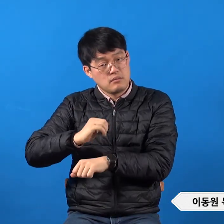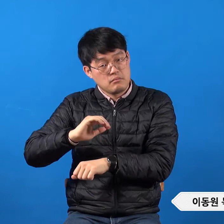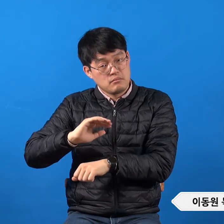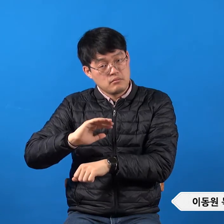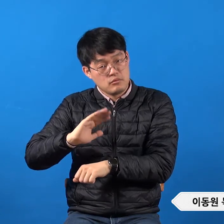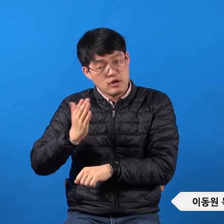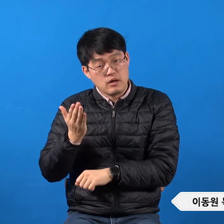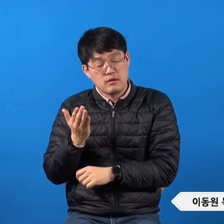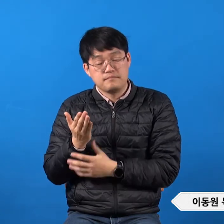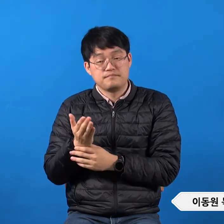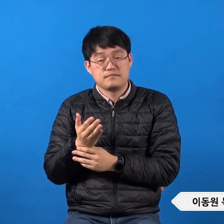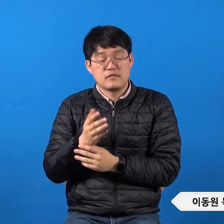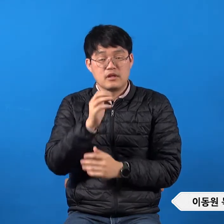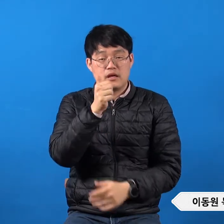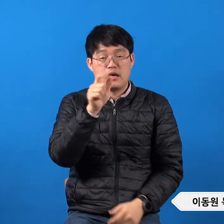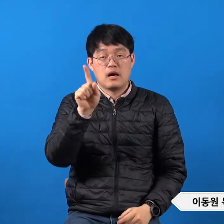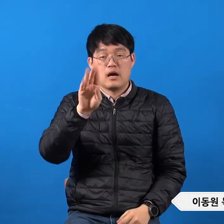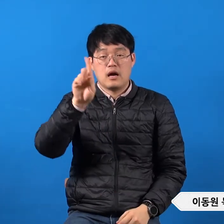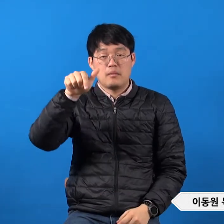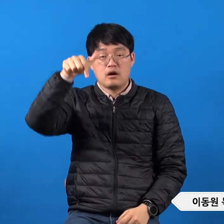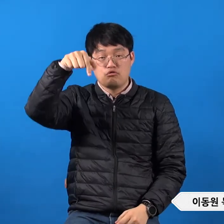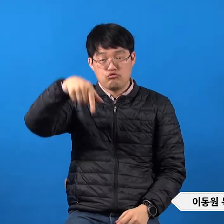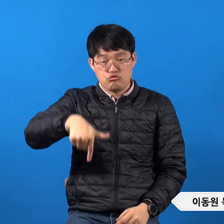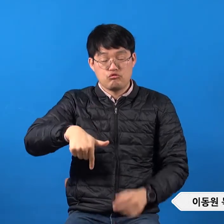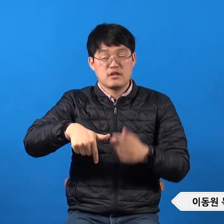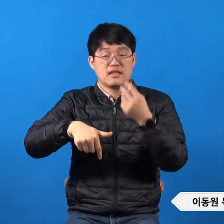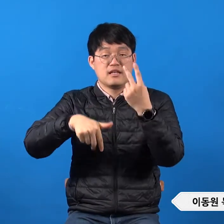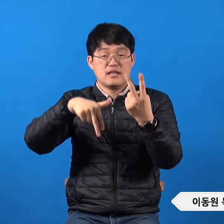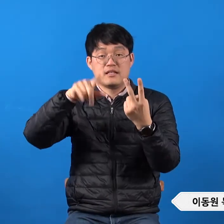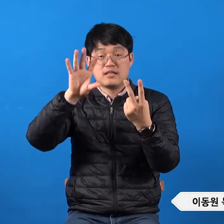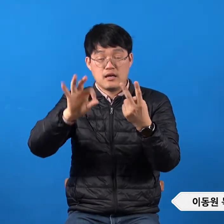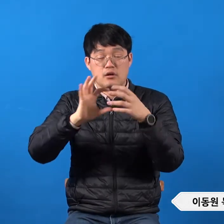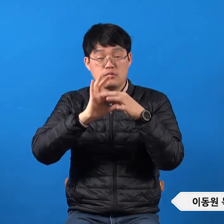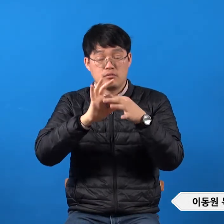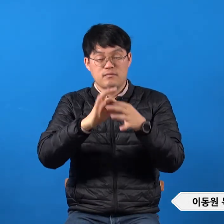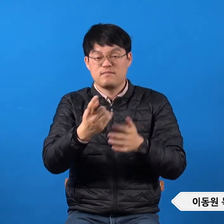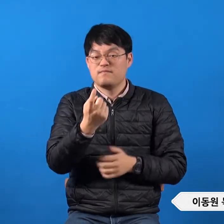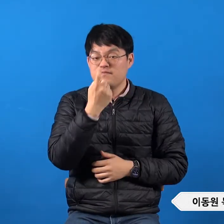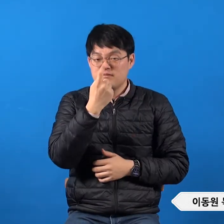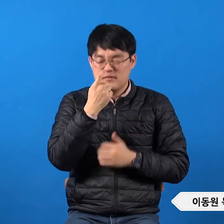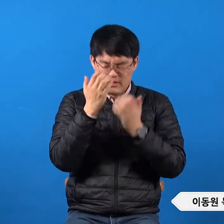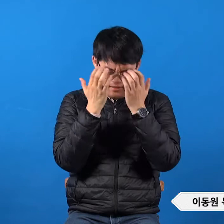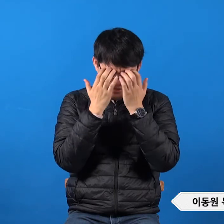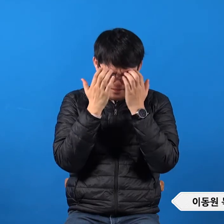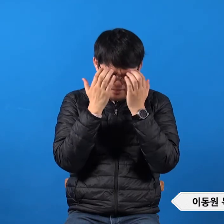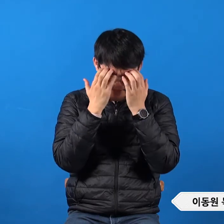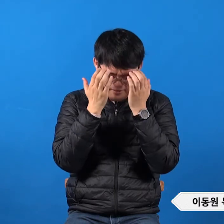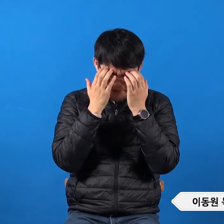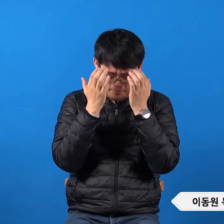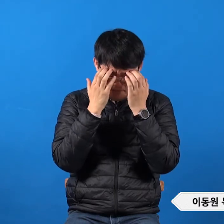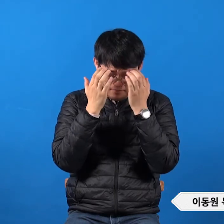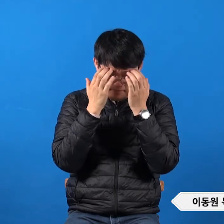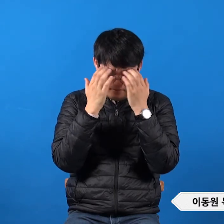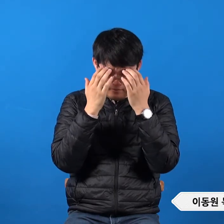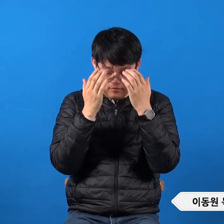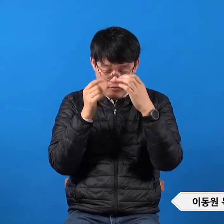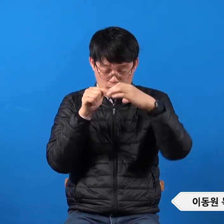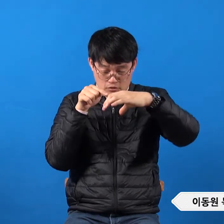자, 여기 우리 하박국 2장을 통해서 배우는 고난의 터널을 통과할